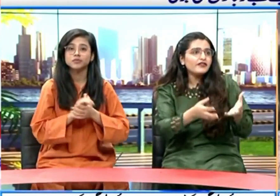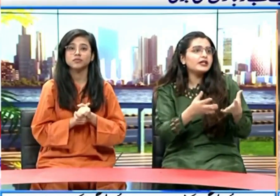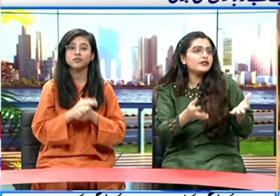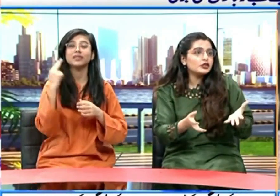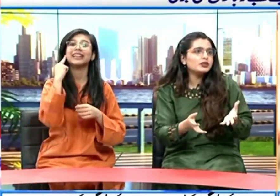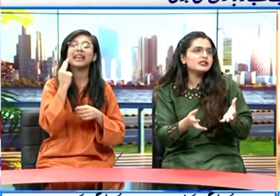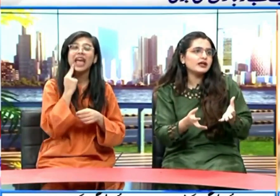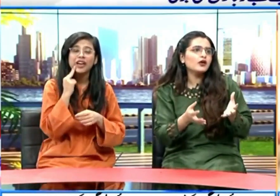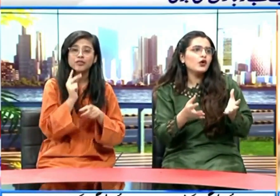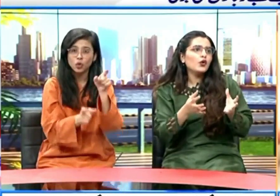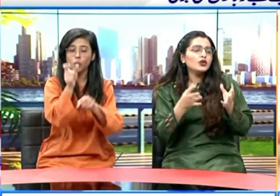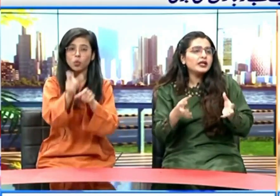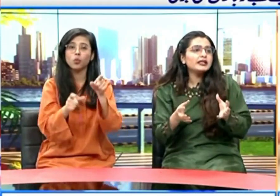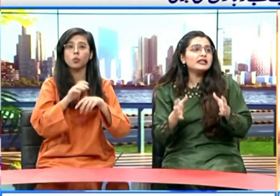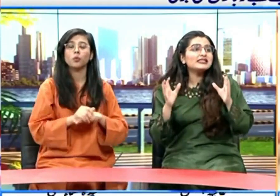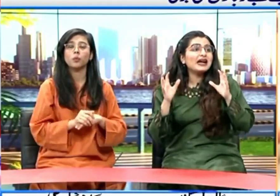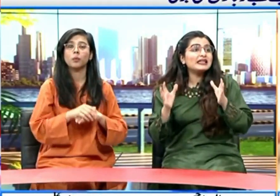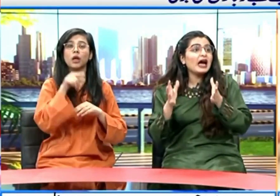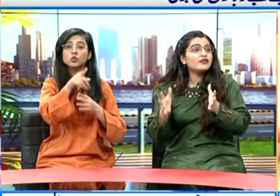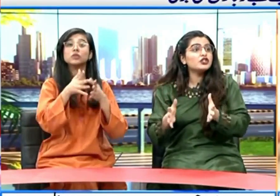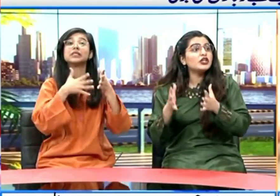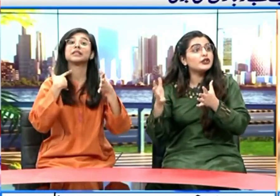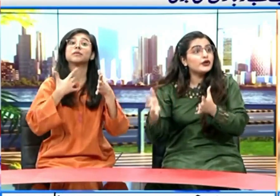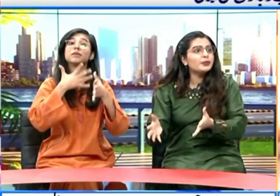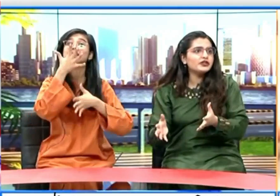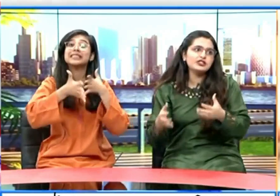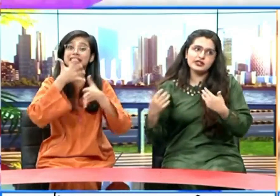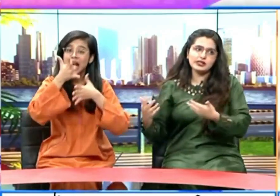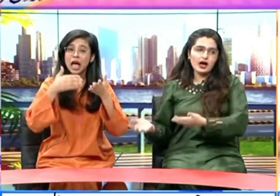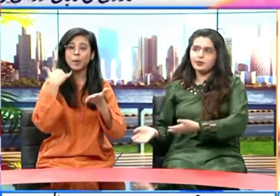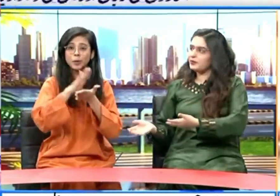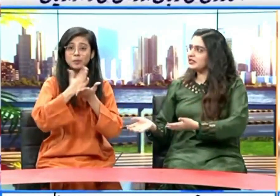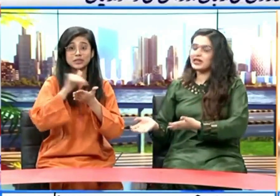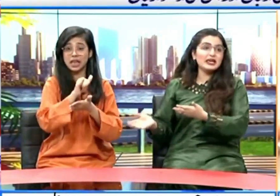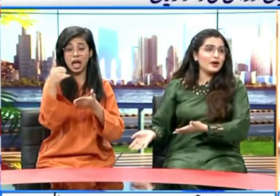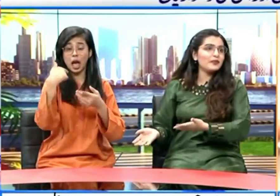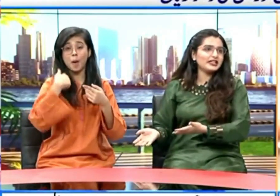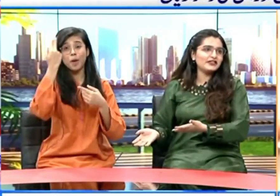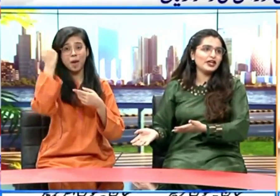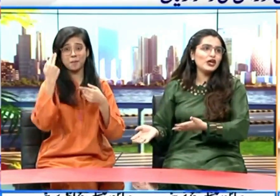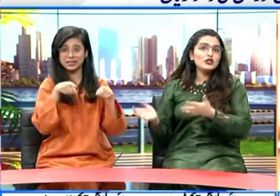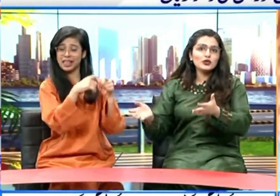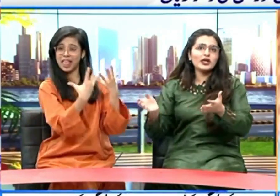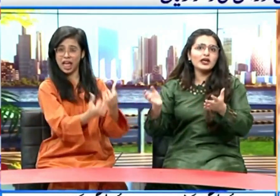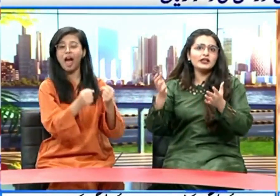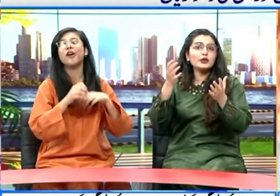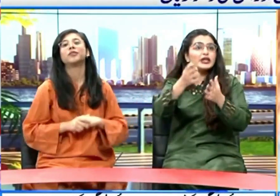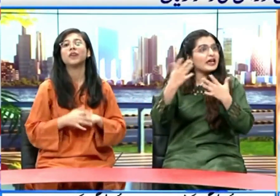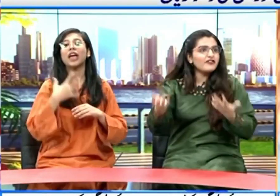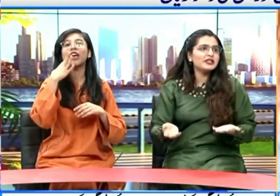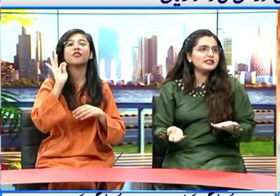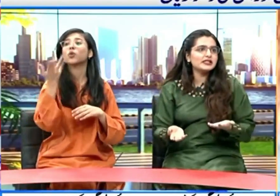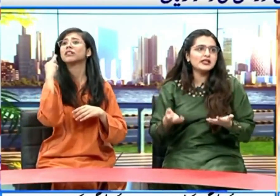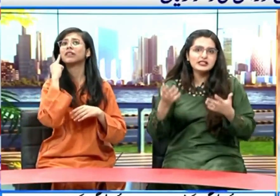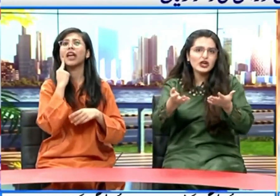ڈیف انڈیویژولز ہیں ان کے لیے سائن لینگویج انٹرپریٹرز, جیسے یہاں پر میرے ساتھ ہبا بیٹھی ہوئی ہیں, جو کہ اگر کوئی